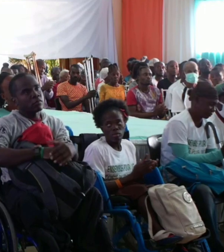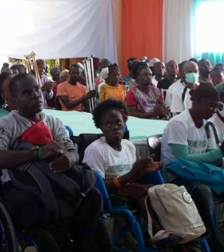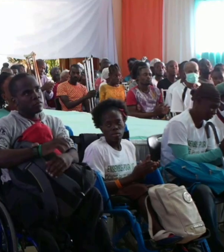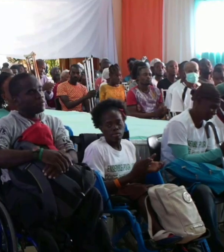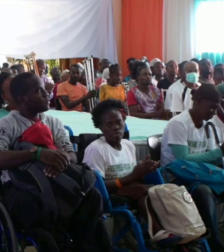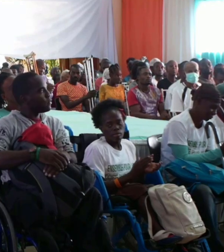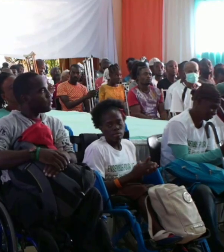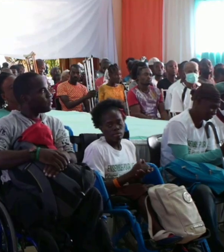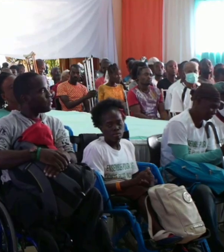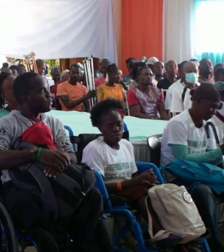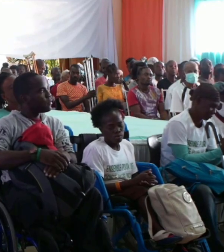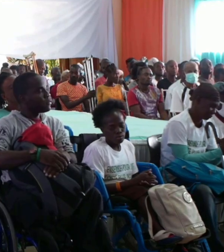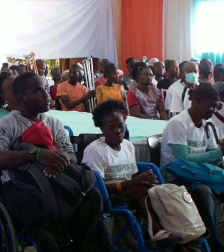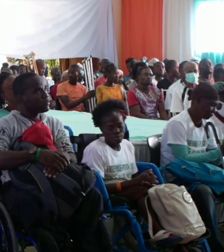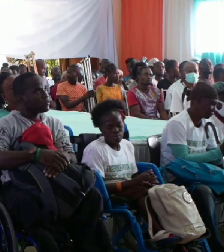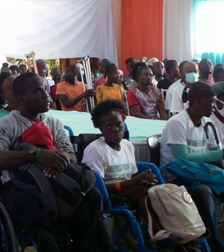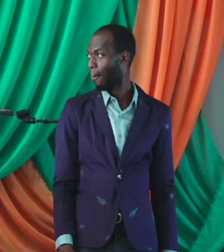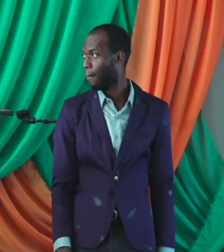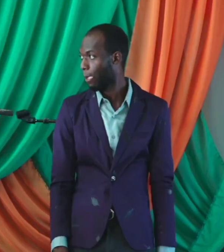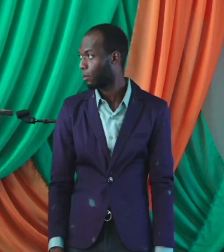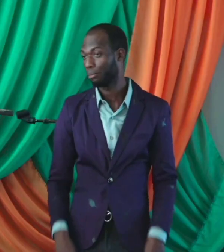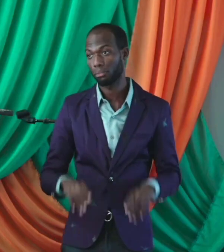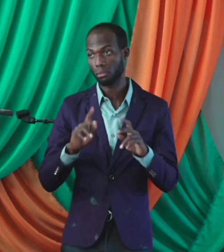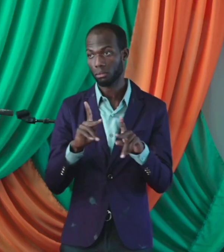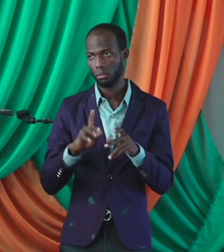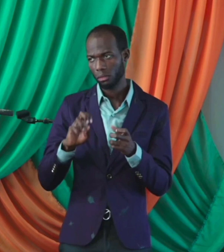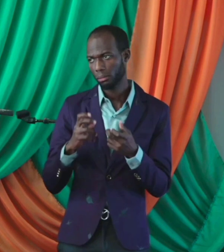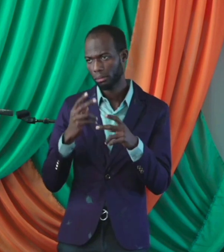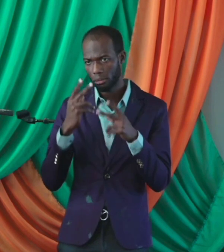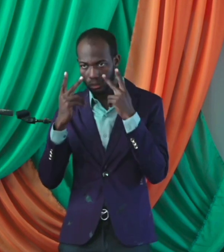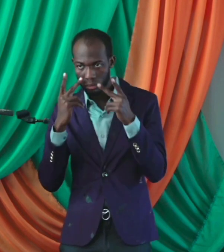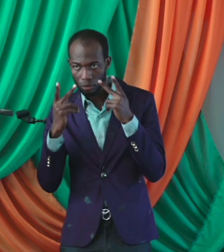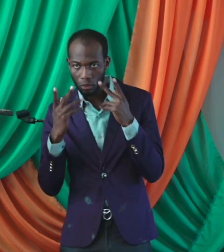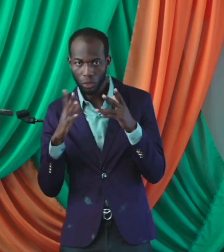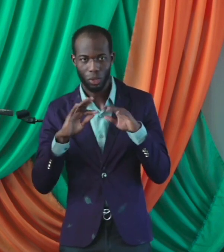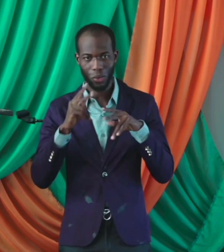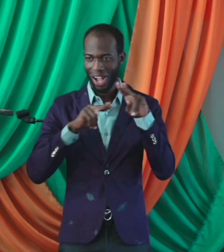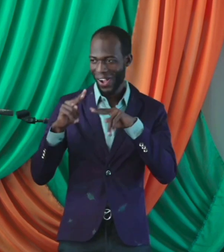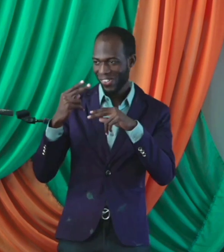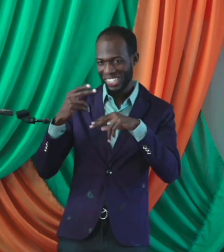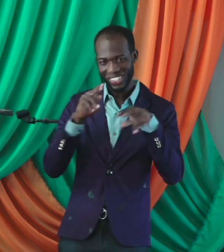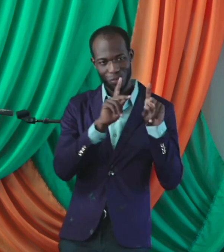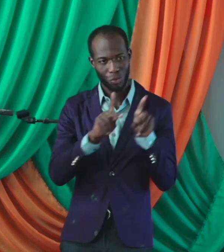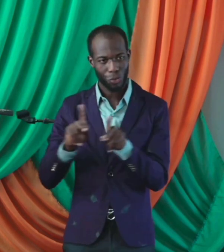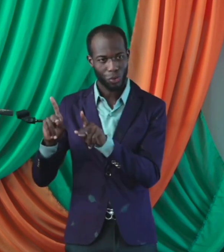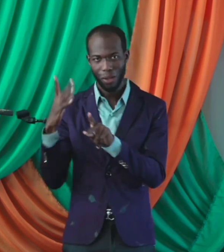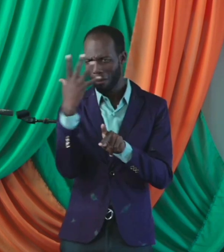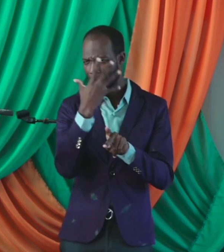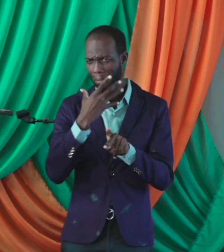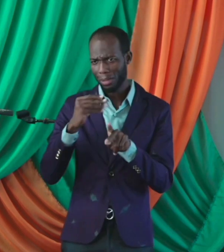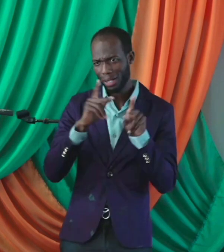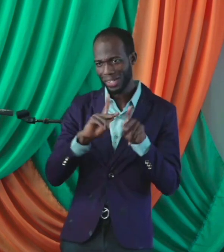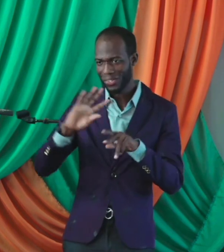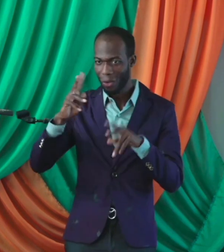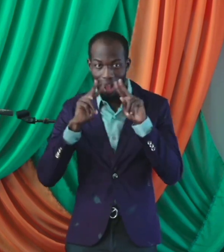Ma ferme, et pour qui kaweo, nous avons un bel arrangement qui était fait dans la salle aujourd'hui